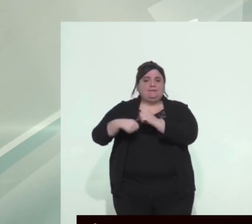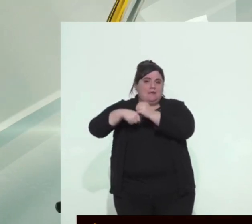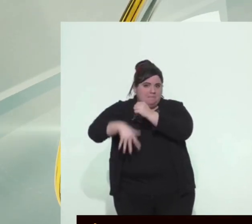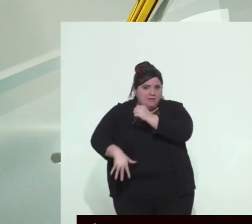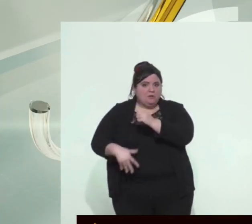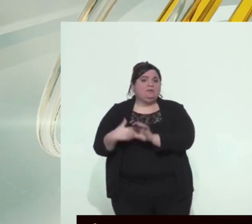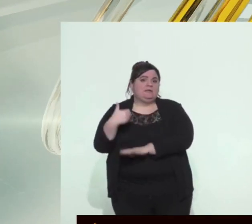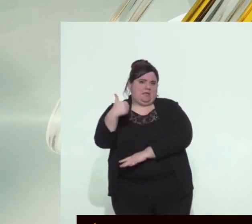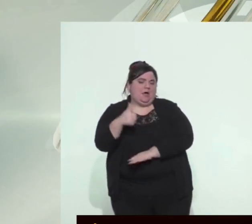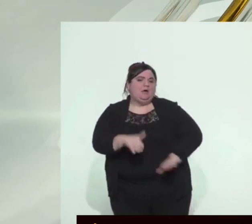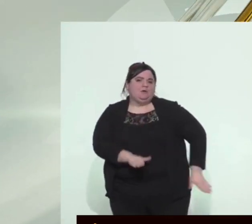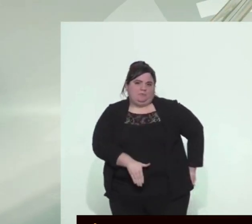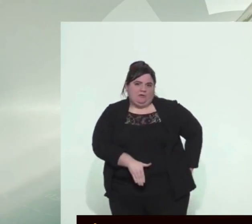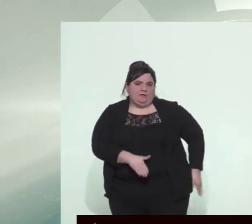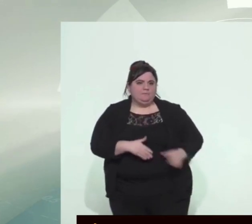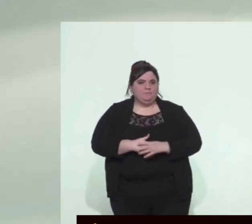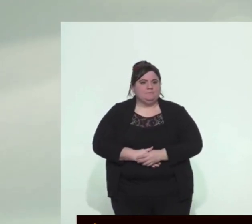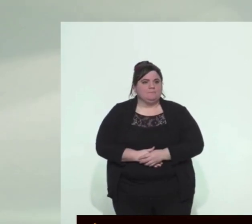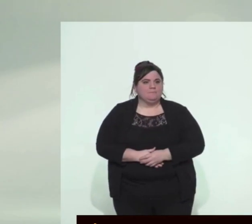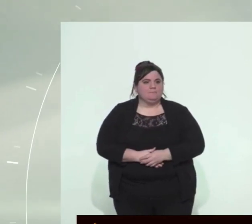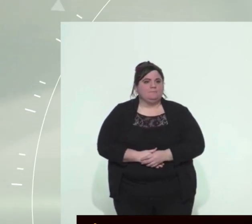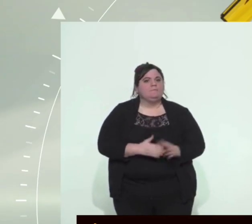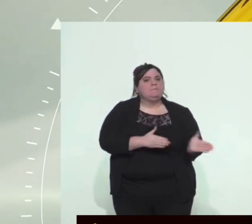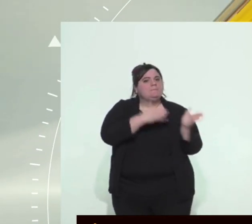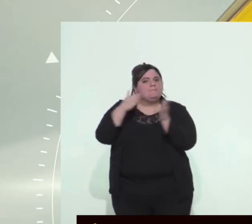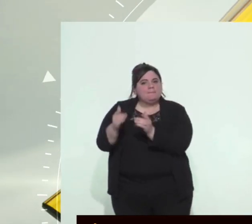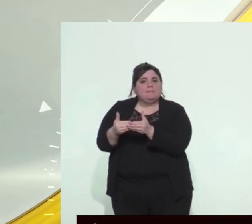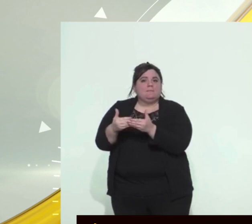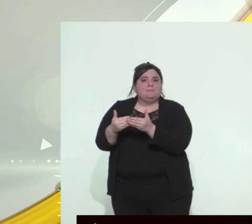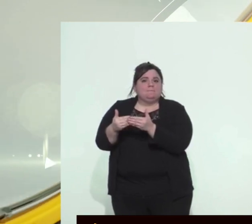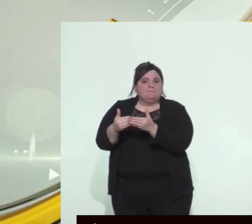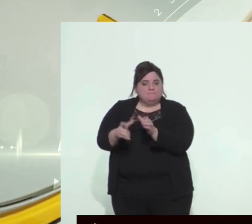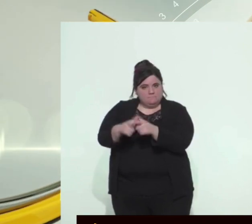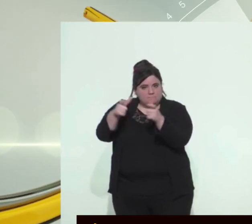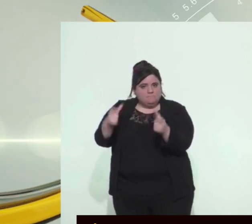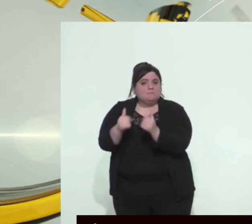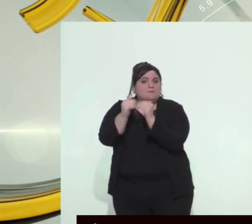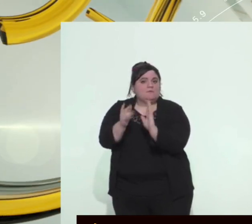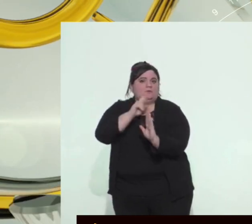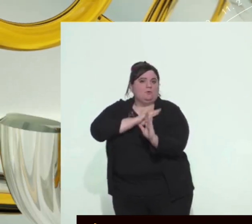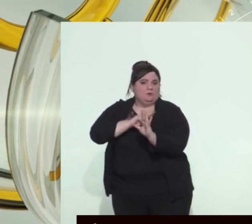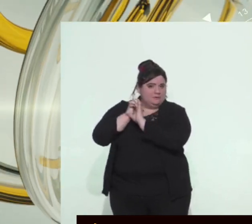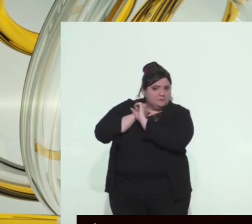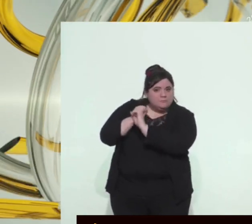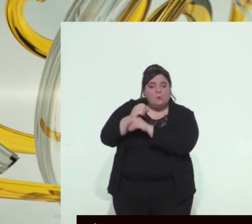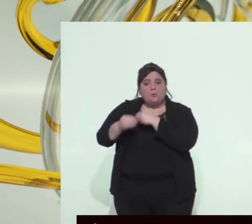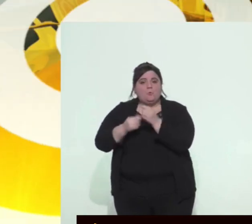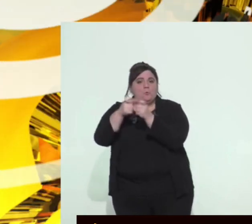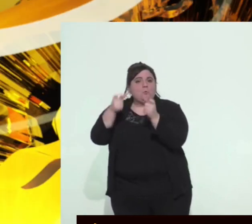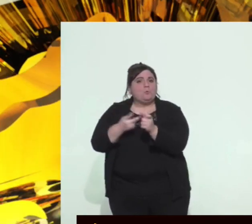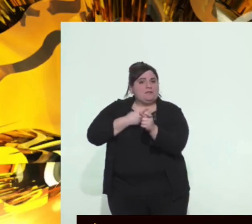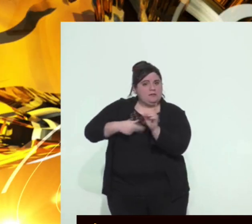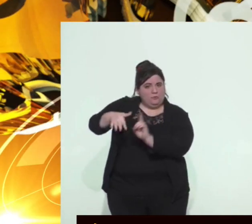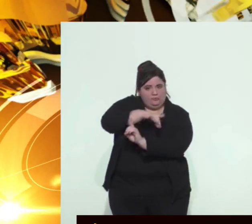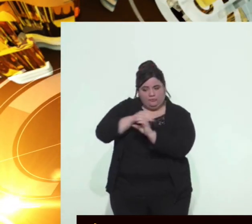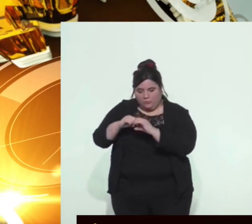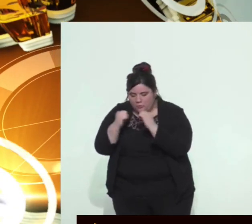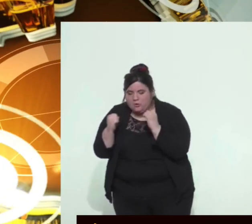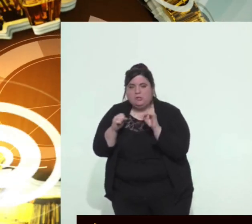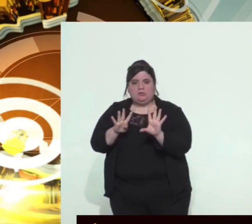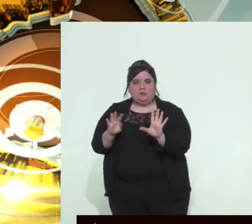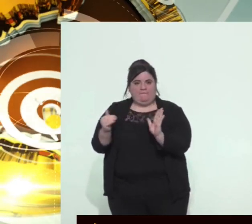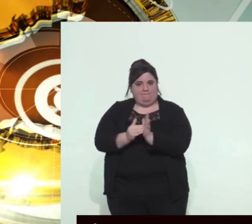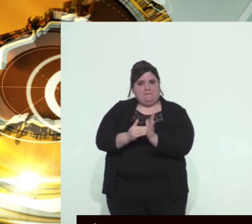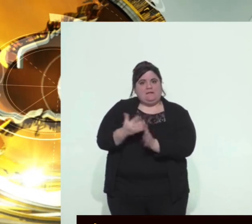en Guyane. En ce qui concerne la mortalité en EHPAD et en établissements médico-sociaux, nous déplorons 9 132